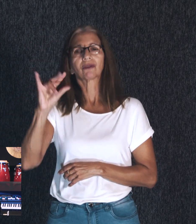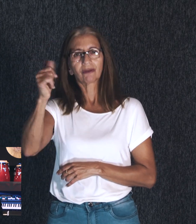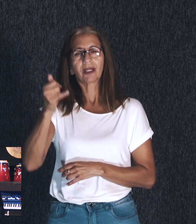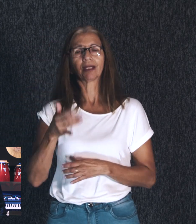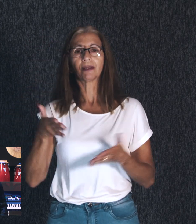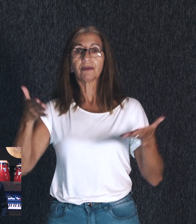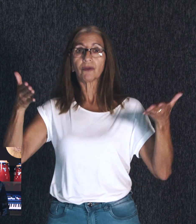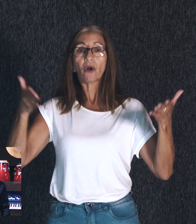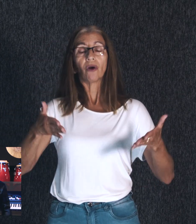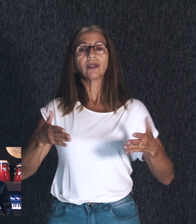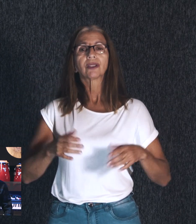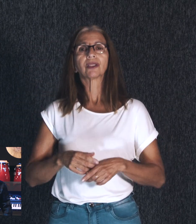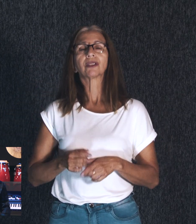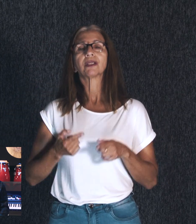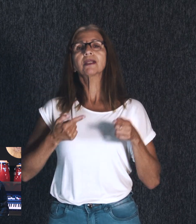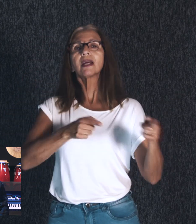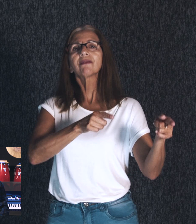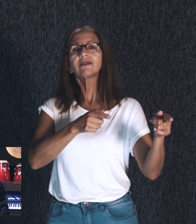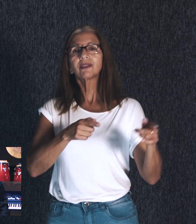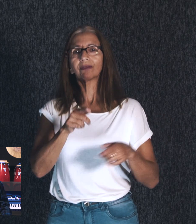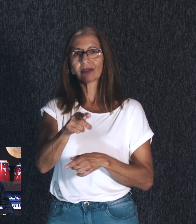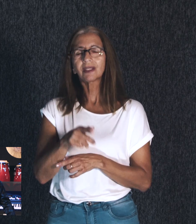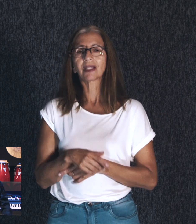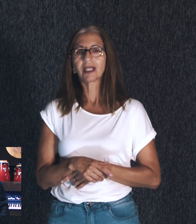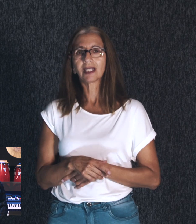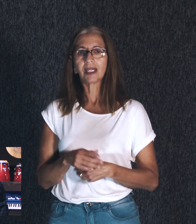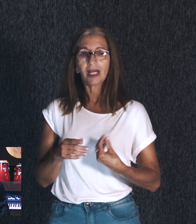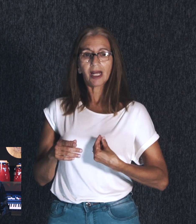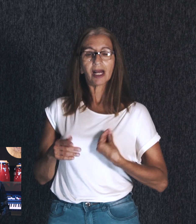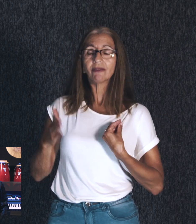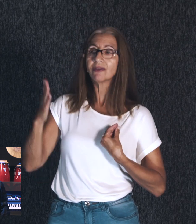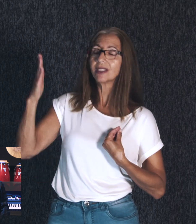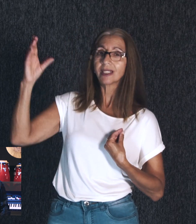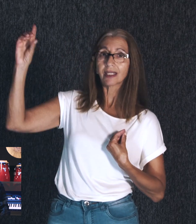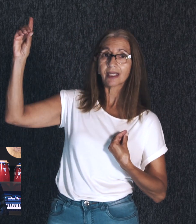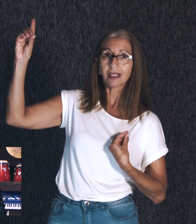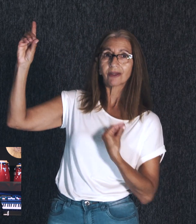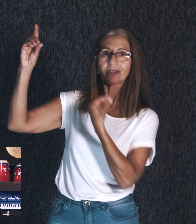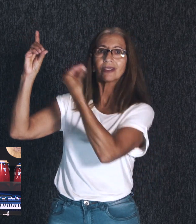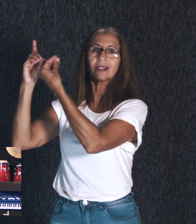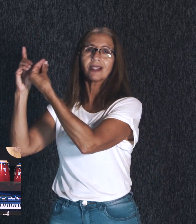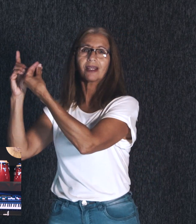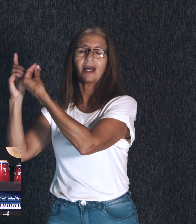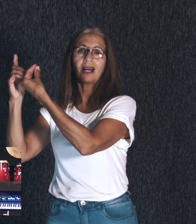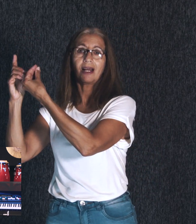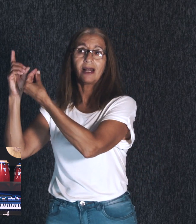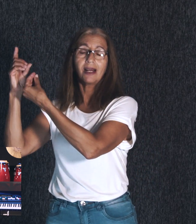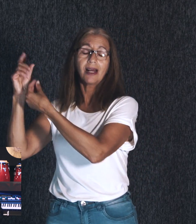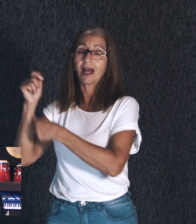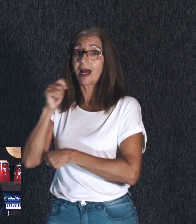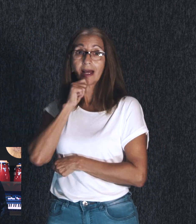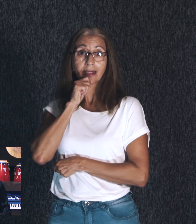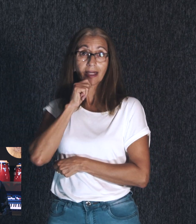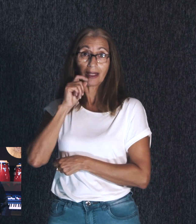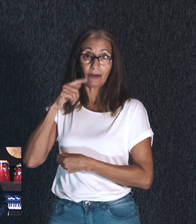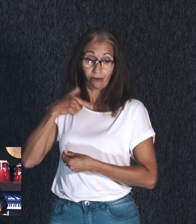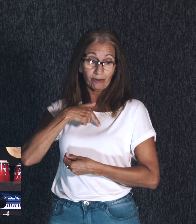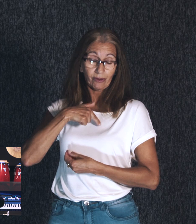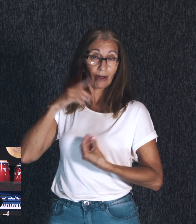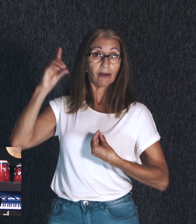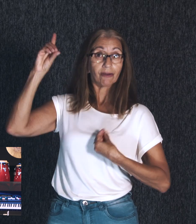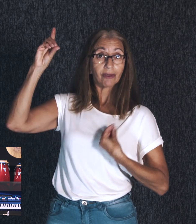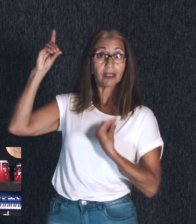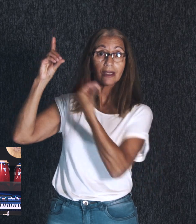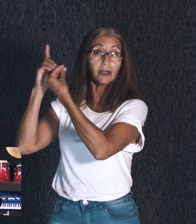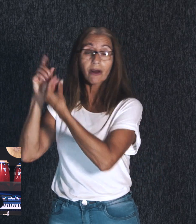Senhor. Entregue hoje. Se você nunca fez isso, você tem uma grande oportunidade nessa noite de entregar aí